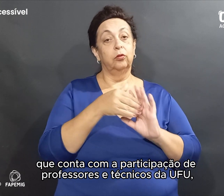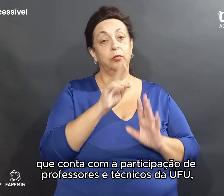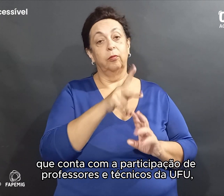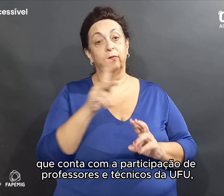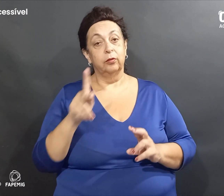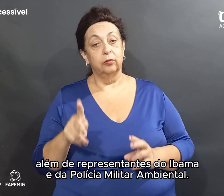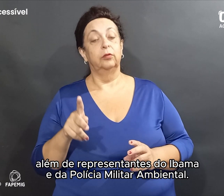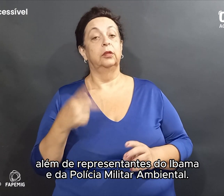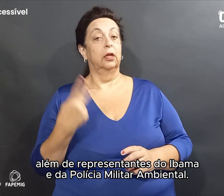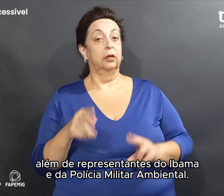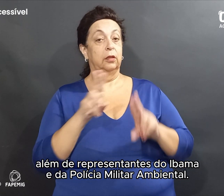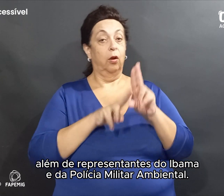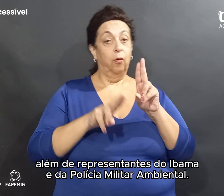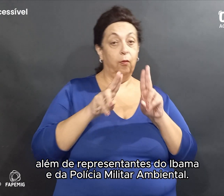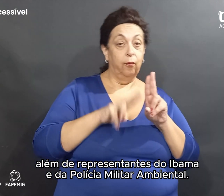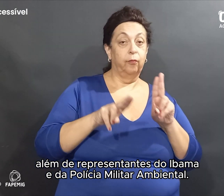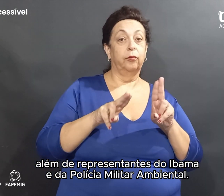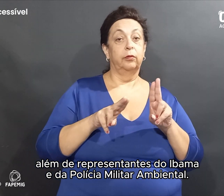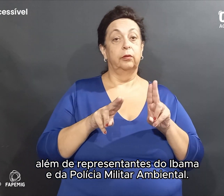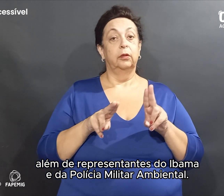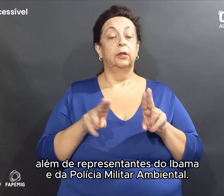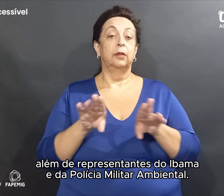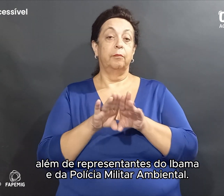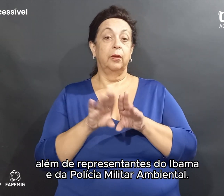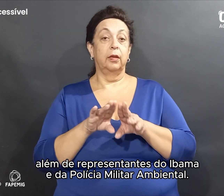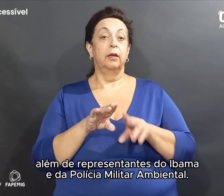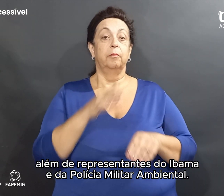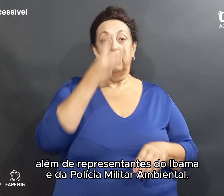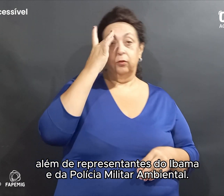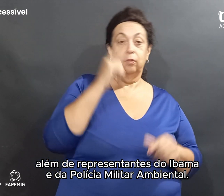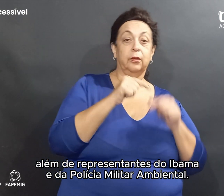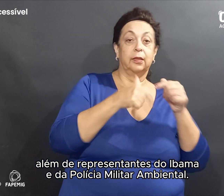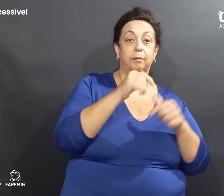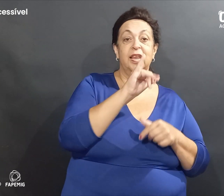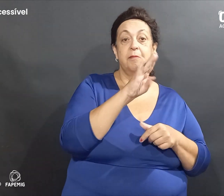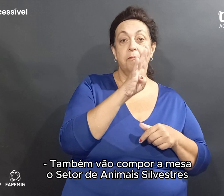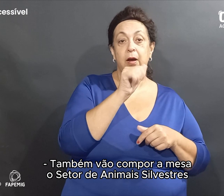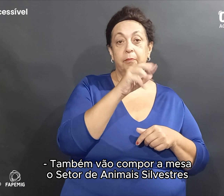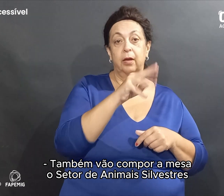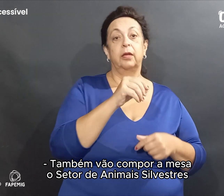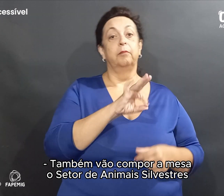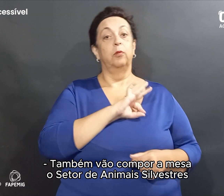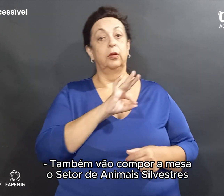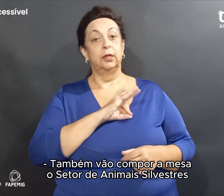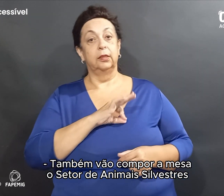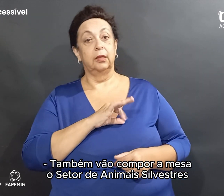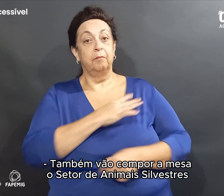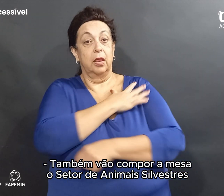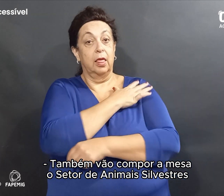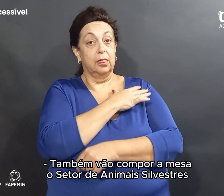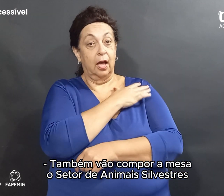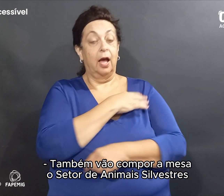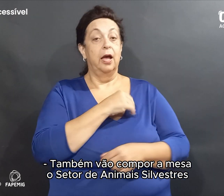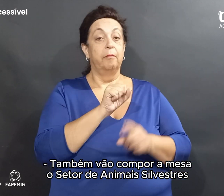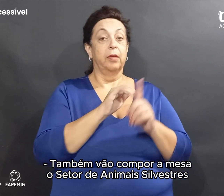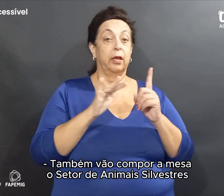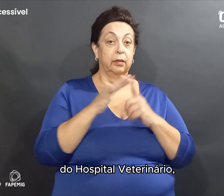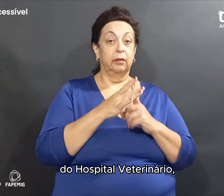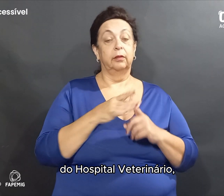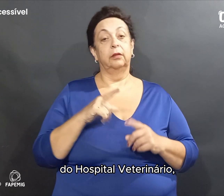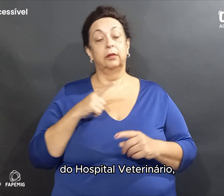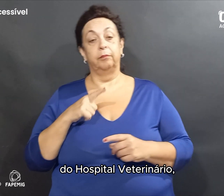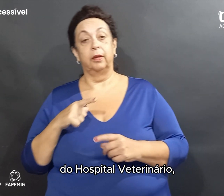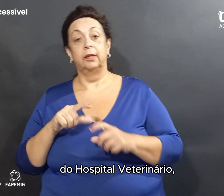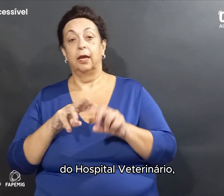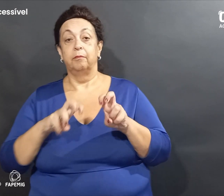técnicos da UFO, além de representantes do IBAMA e da Polícia Militar Ambiental. Também vão compor a mesa o setor de animais silvestres